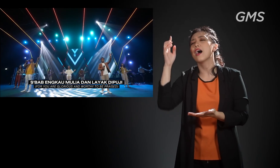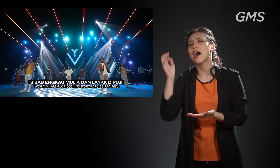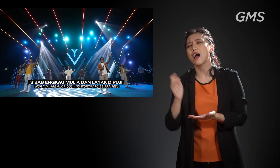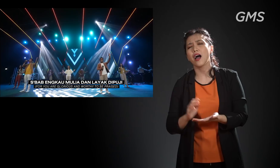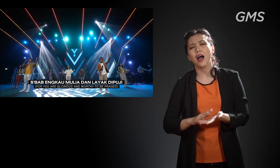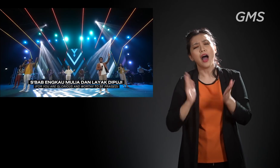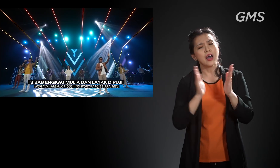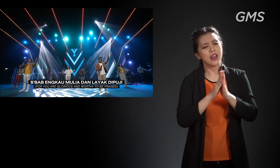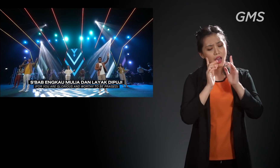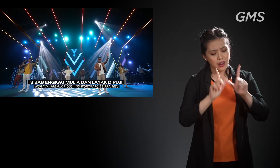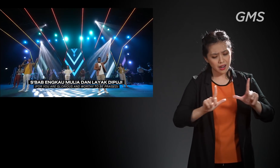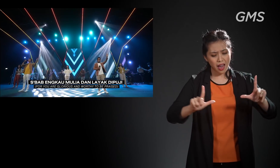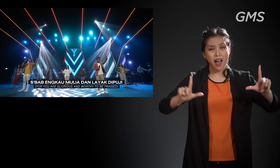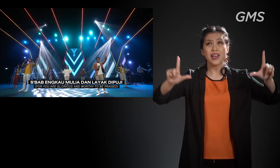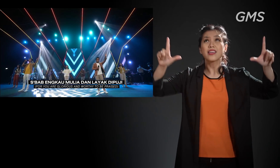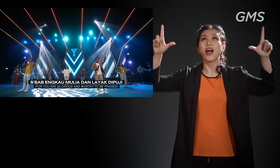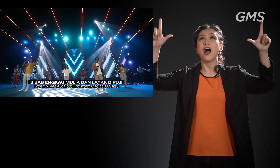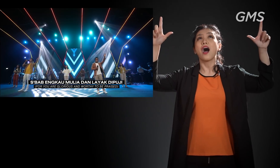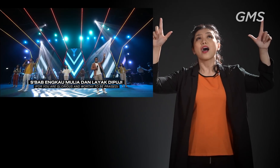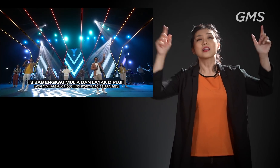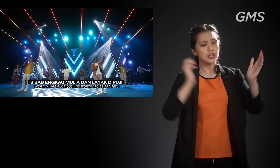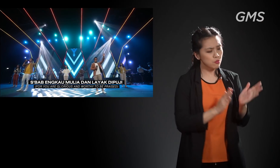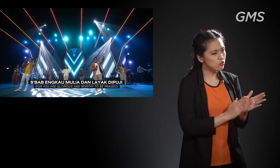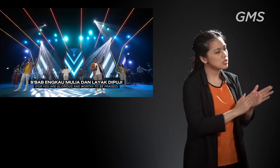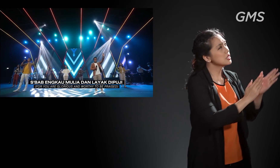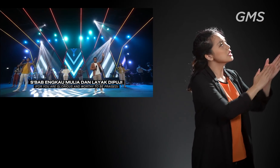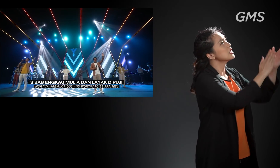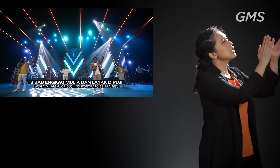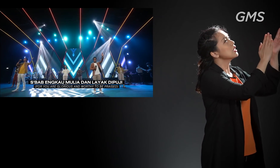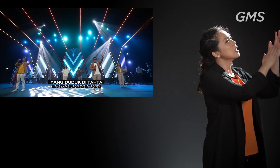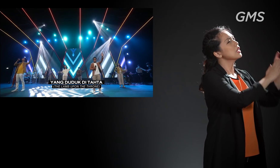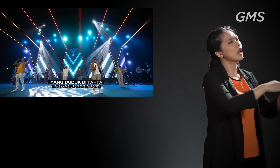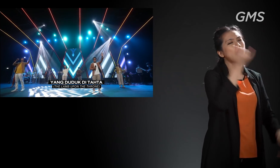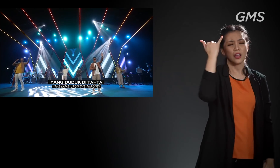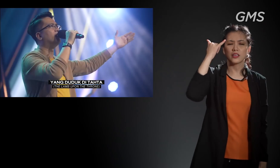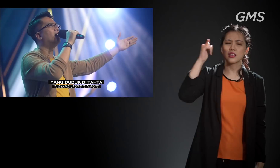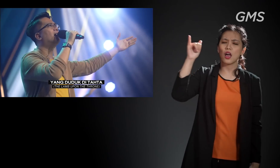mulia dan layak dipuji,